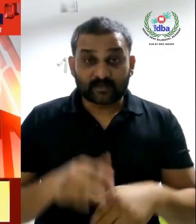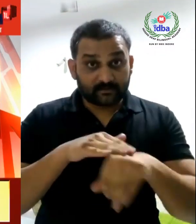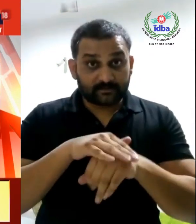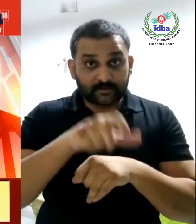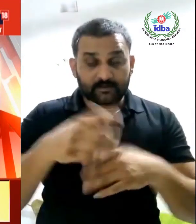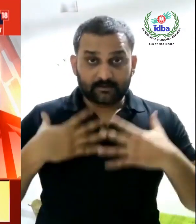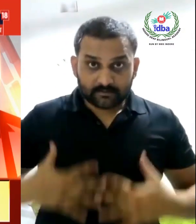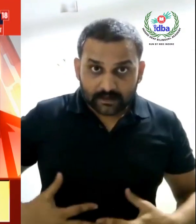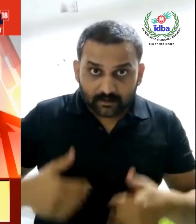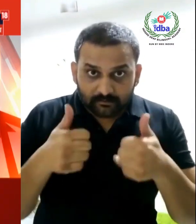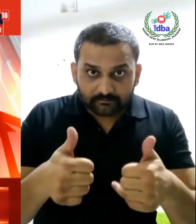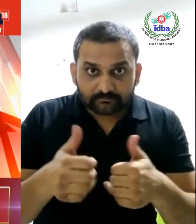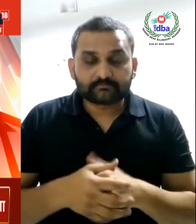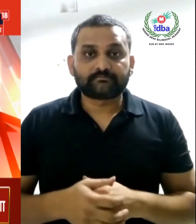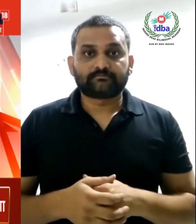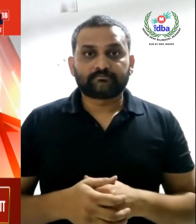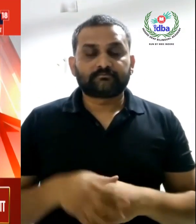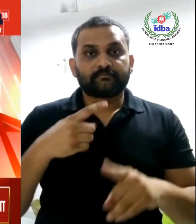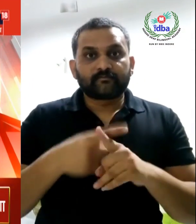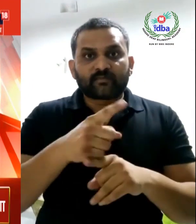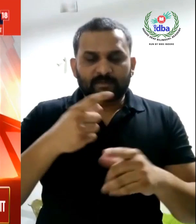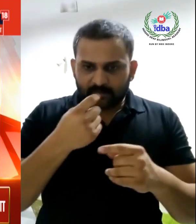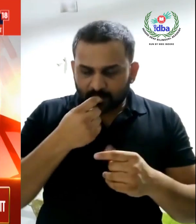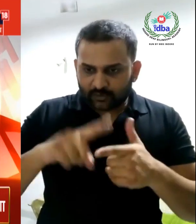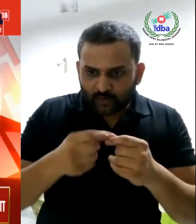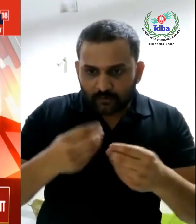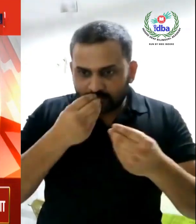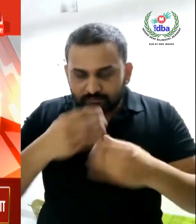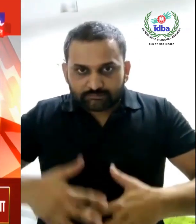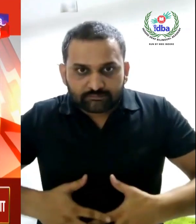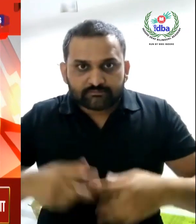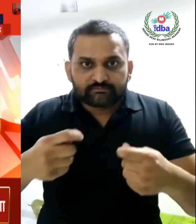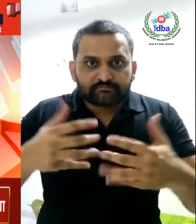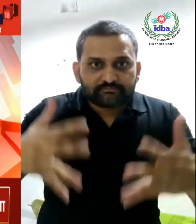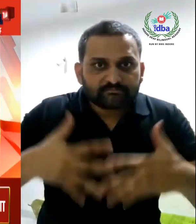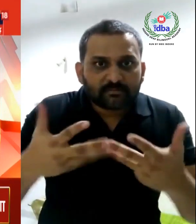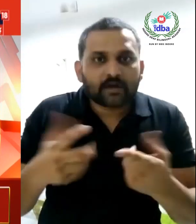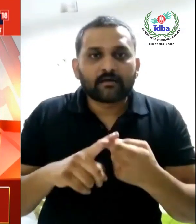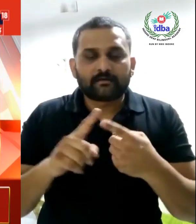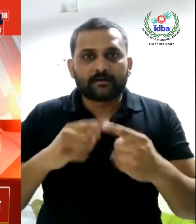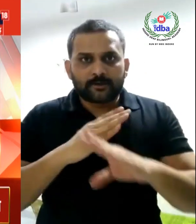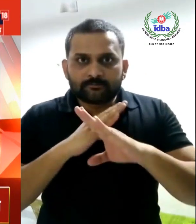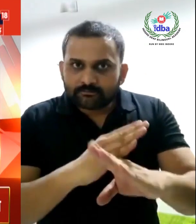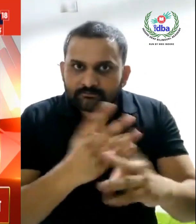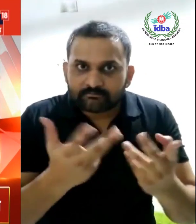श्रमिकों के स्वास्थ्य, उनकी आजीविका, रोजगार एवं सुरक्षा